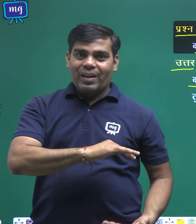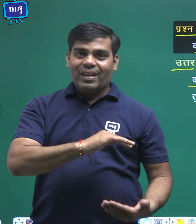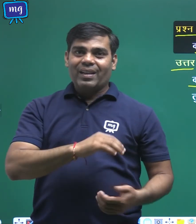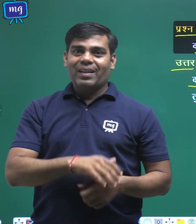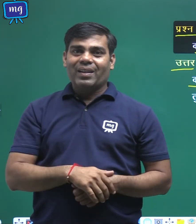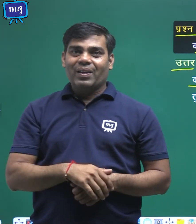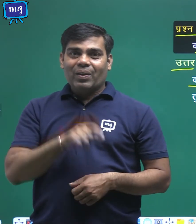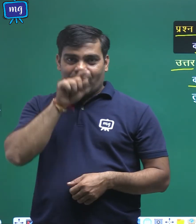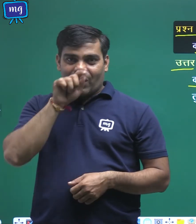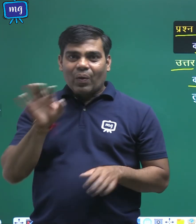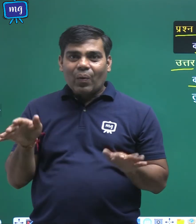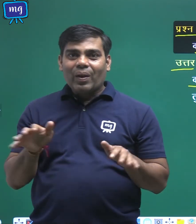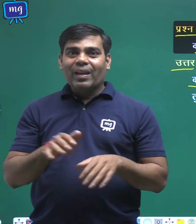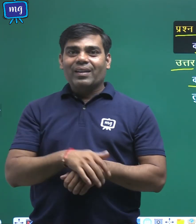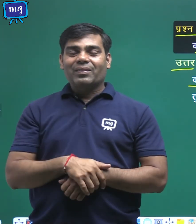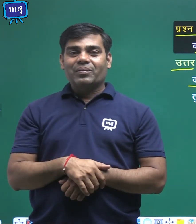कौवे,